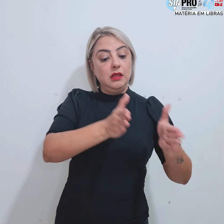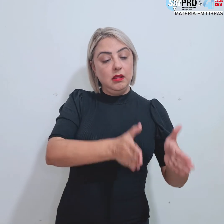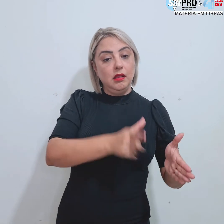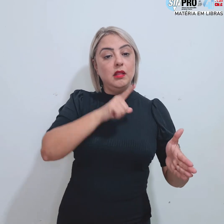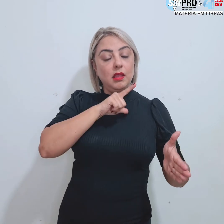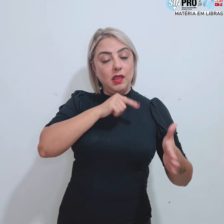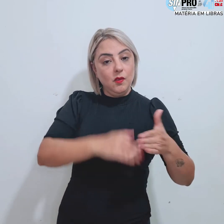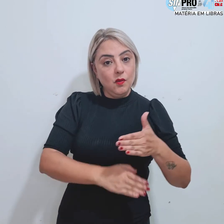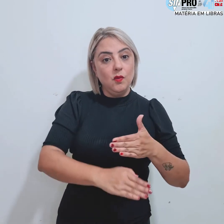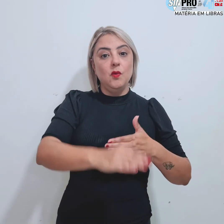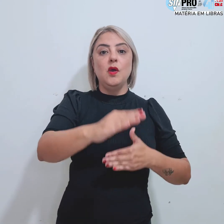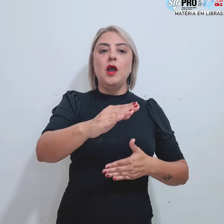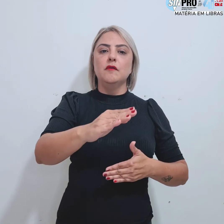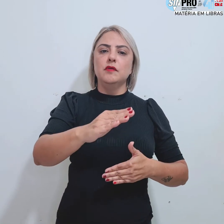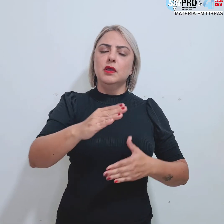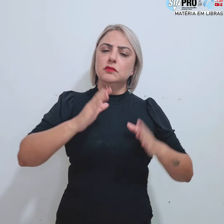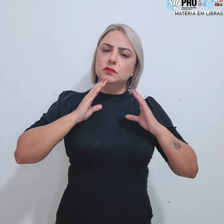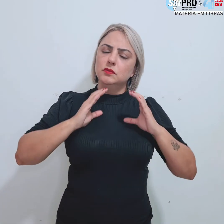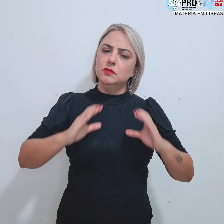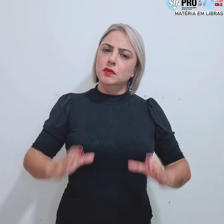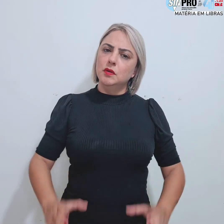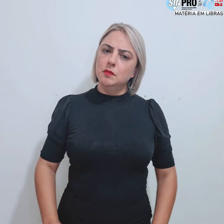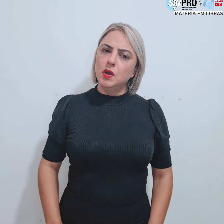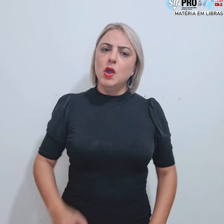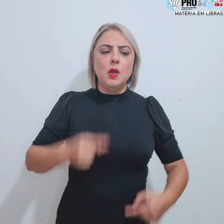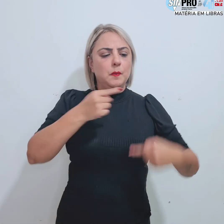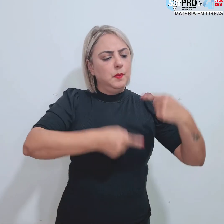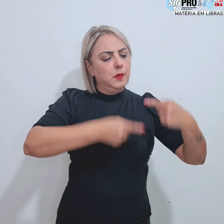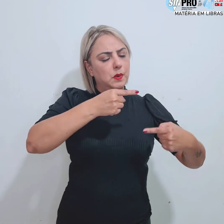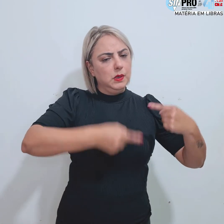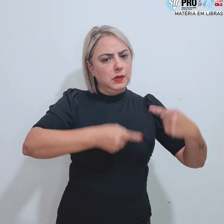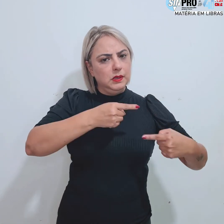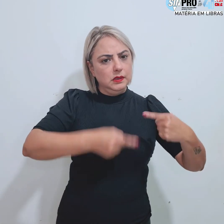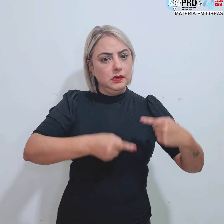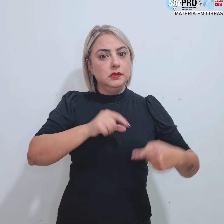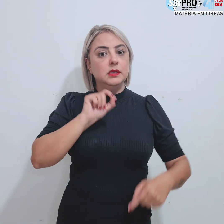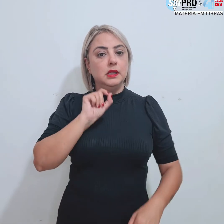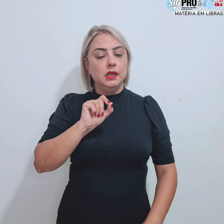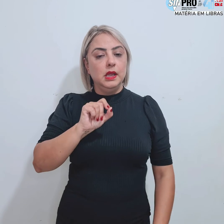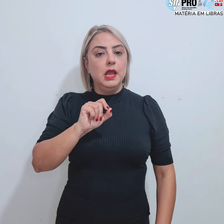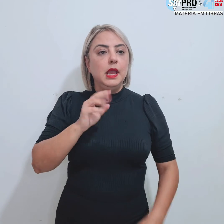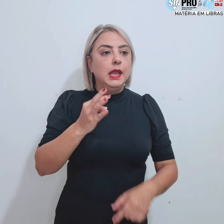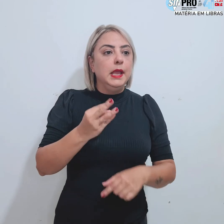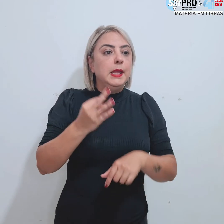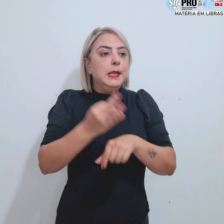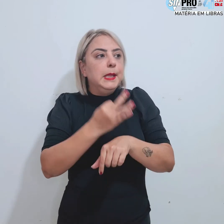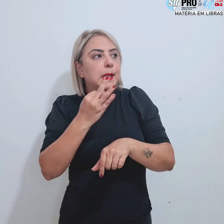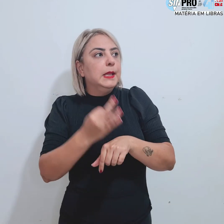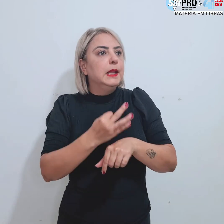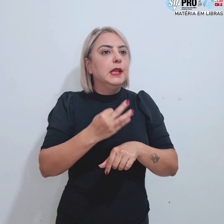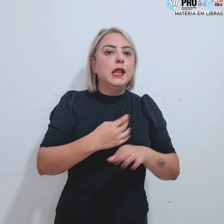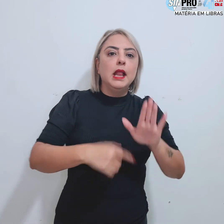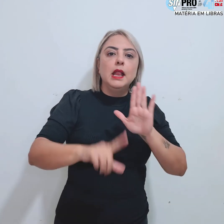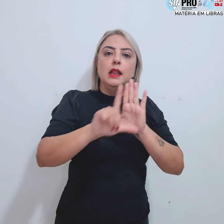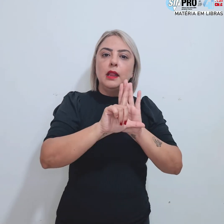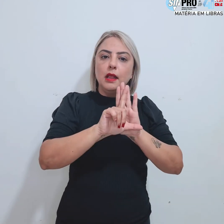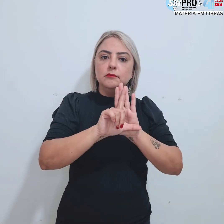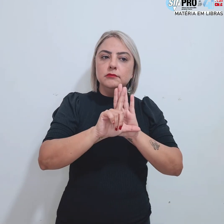lado há o avanço do comportamento e de políticas que tentam legitimar a